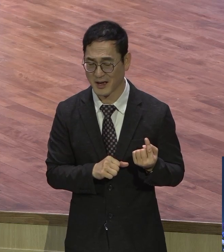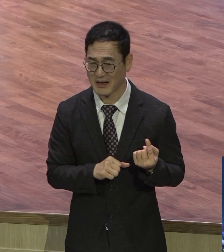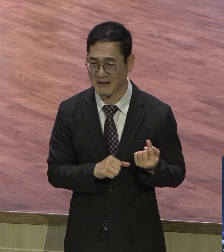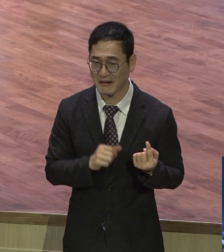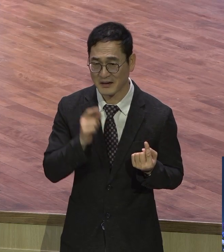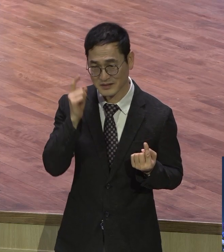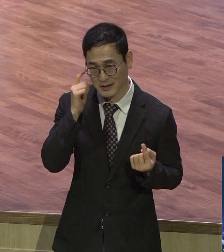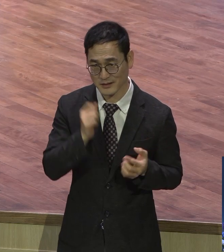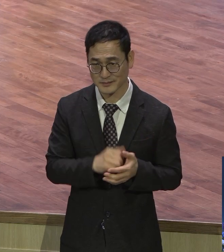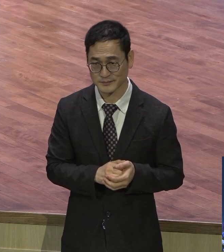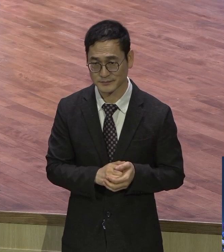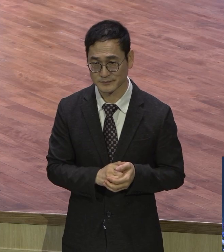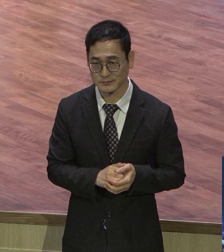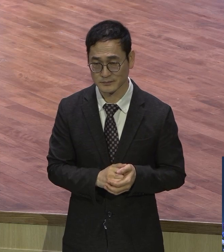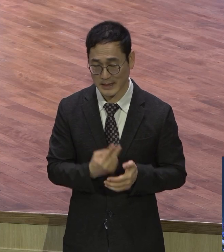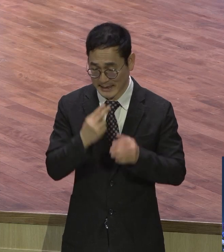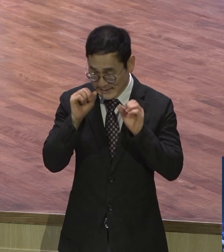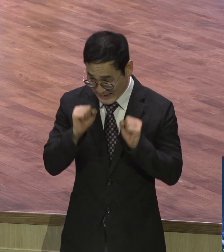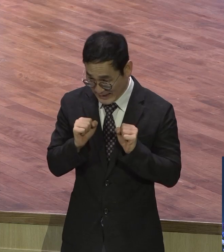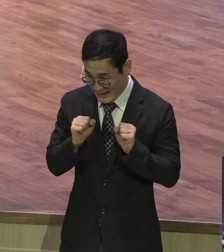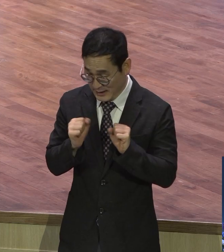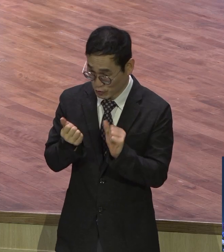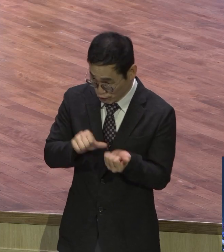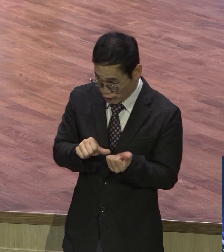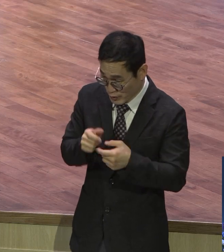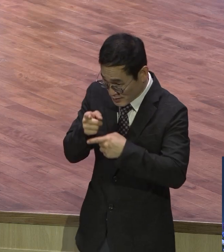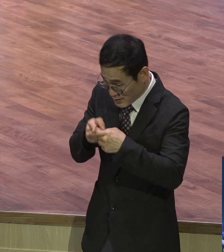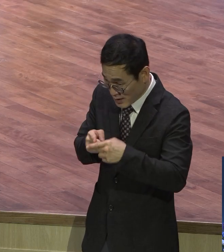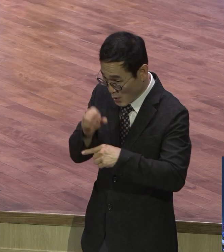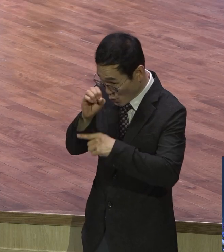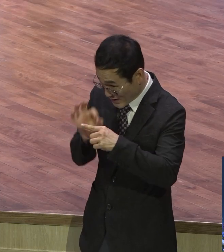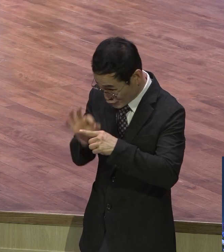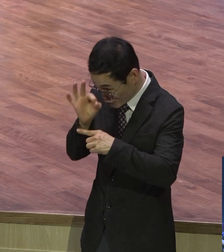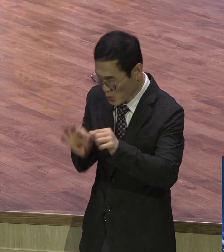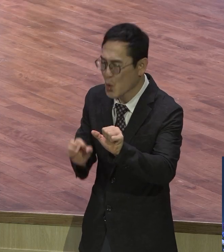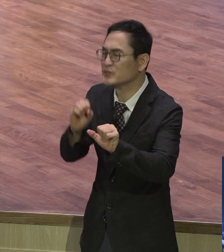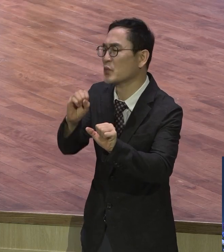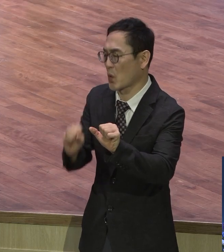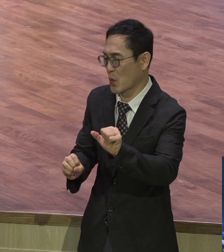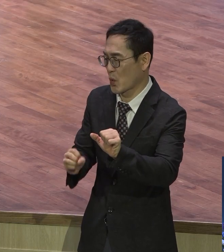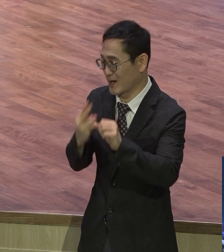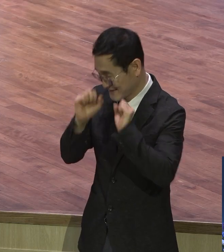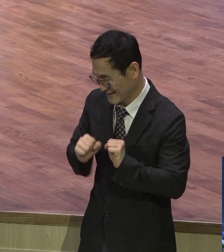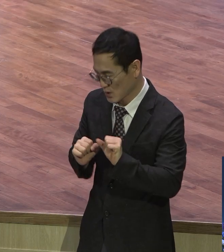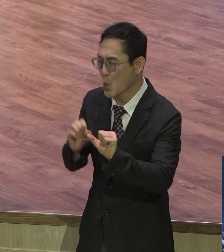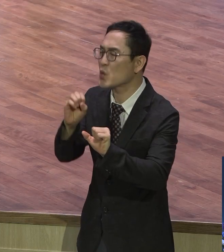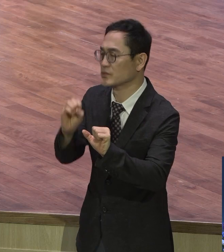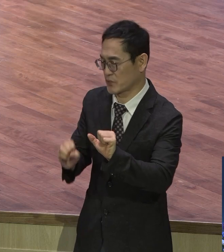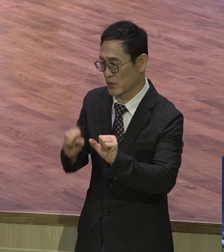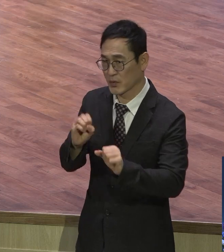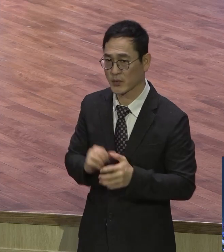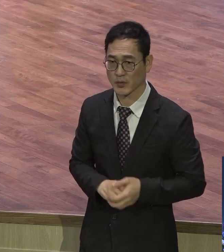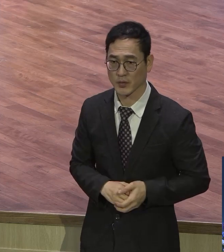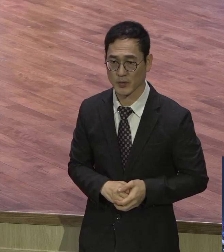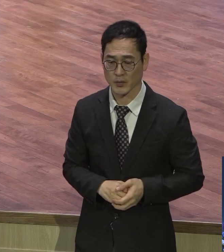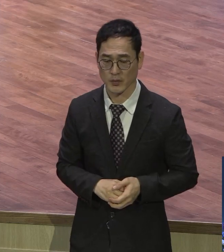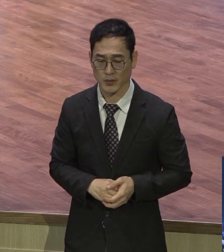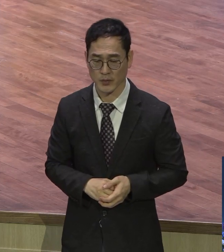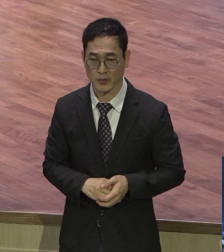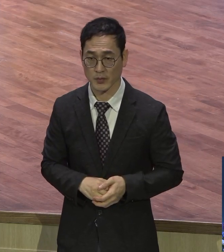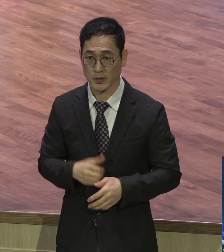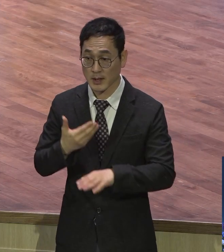생존 확률이 50%입니다라고 그렇게 말을 하면 외국 사람들은 자기가 살아날 확률 50